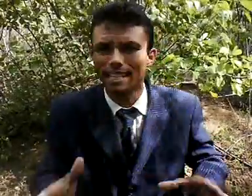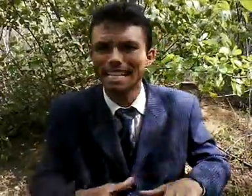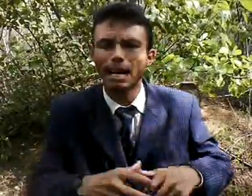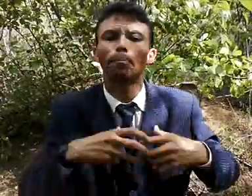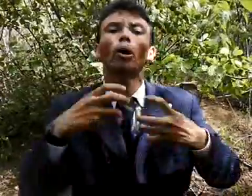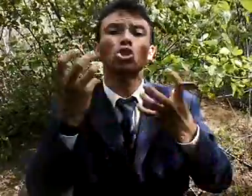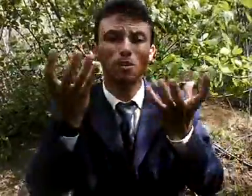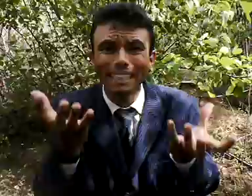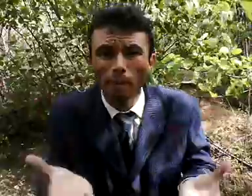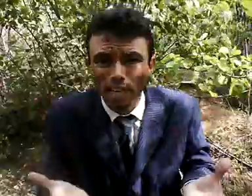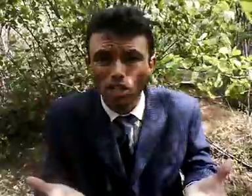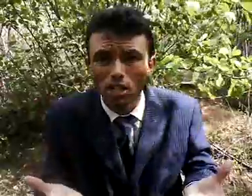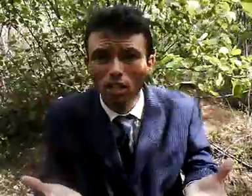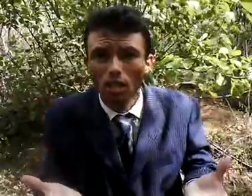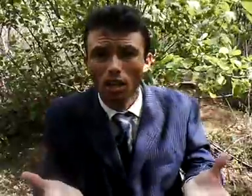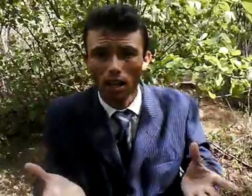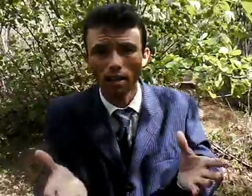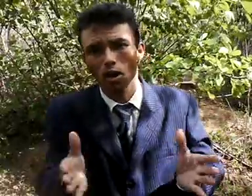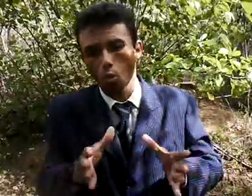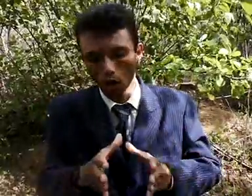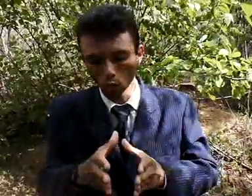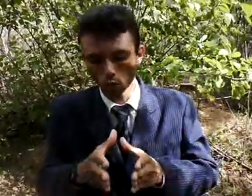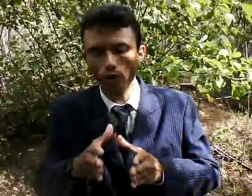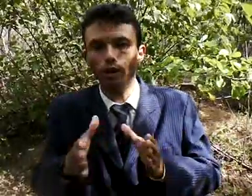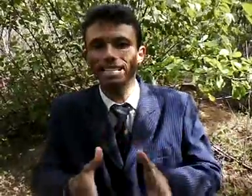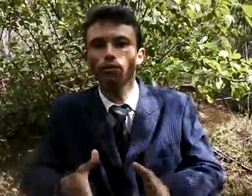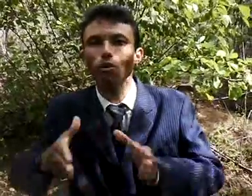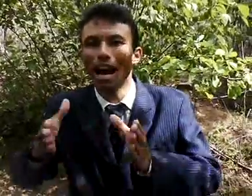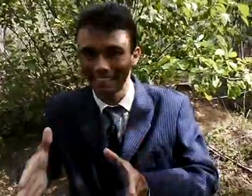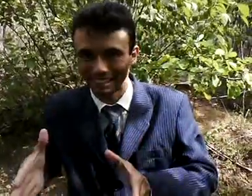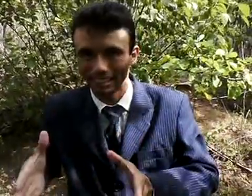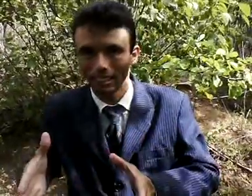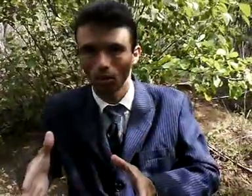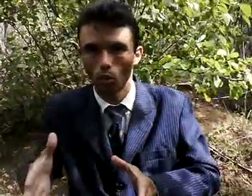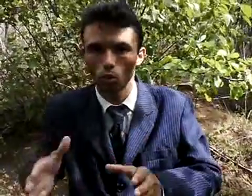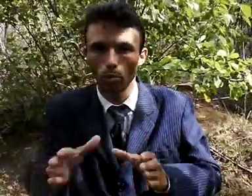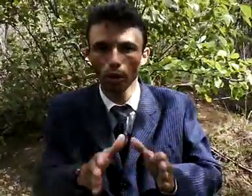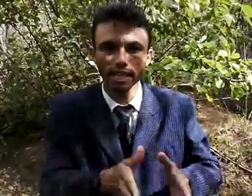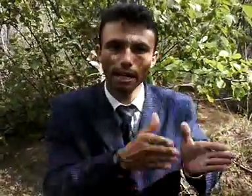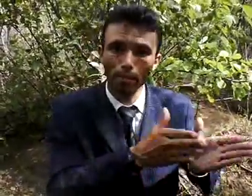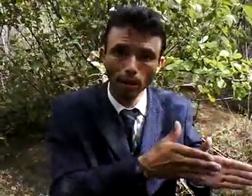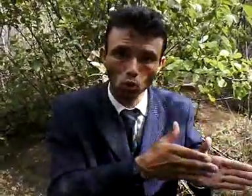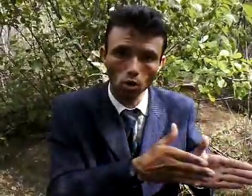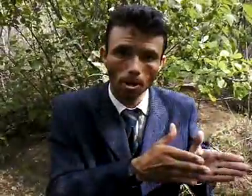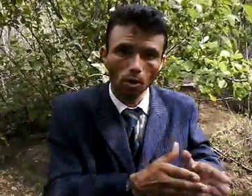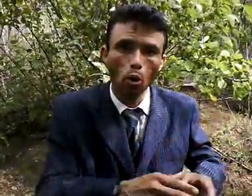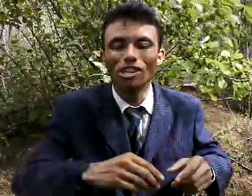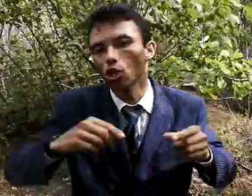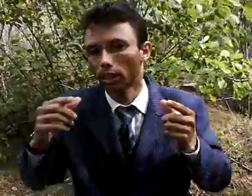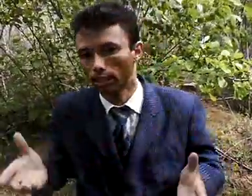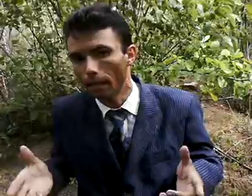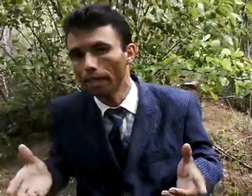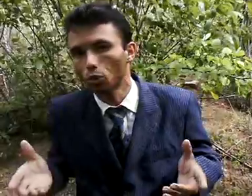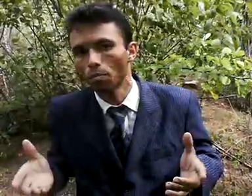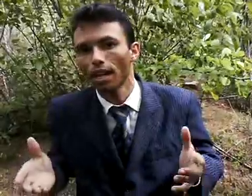1446 aproximadamente, quando foi fazer a Vulgata, porque sabemos que o Antigo Testamento